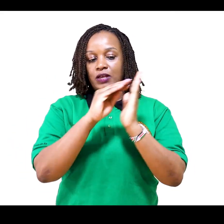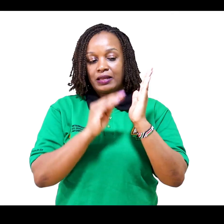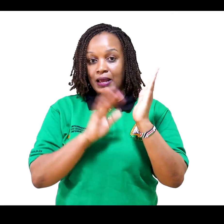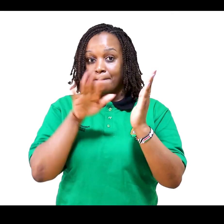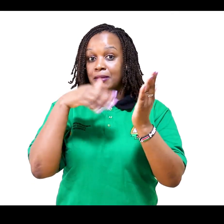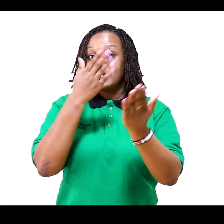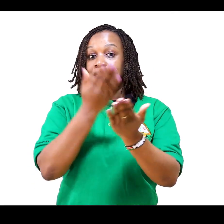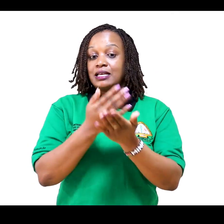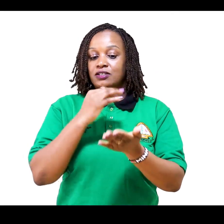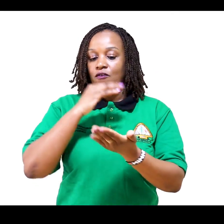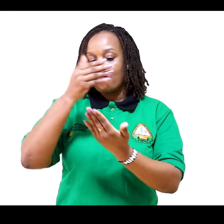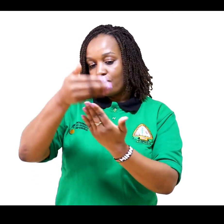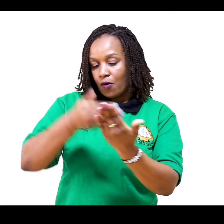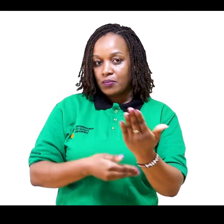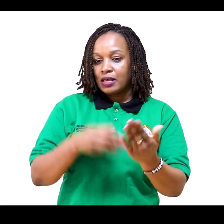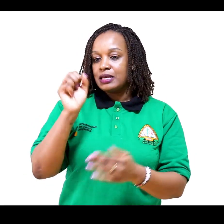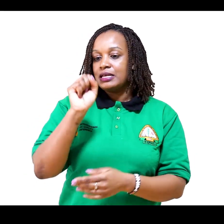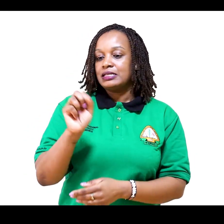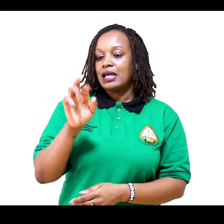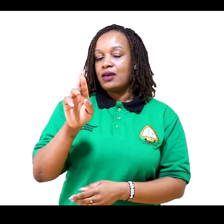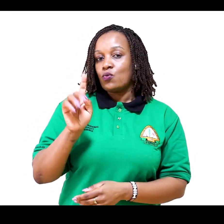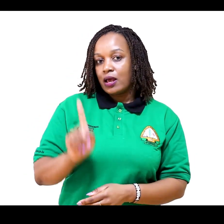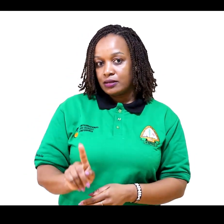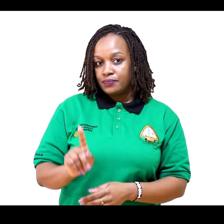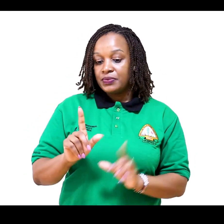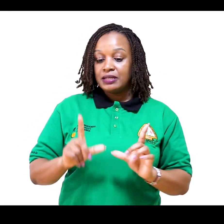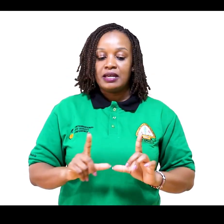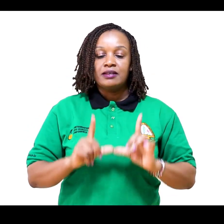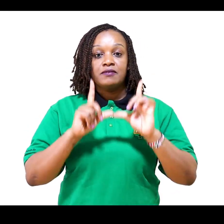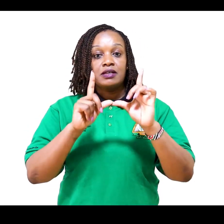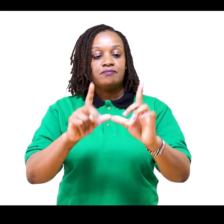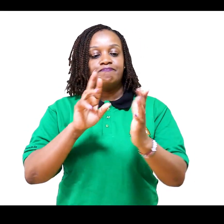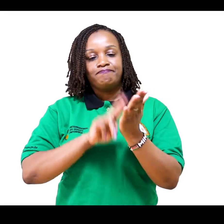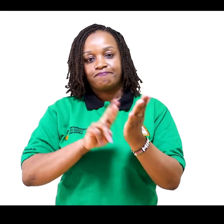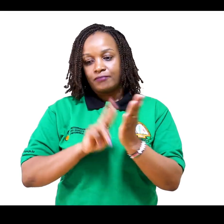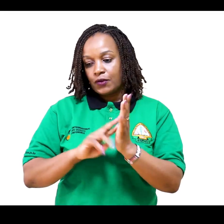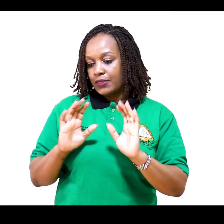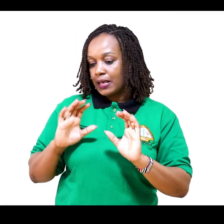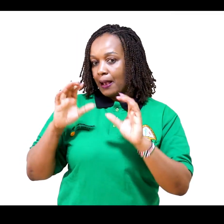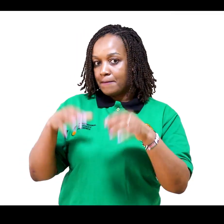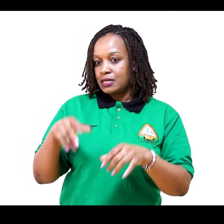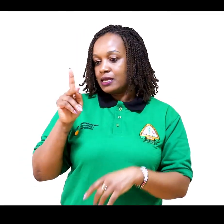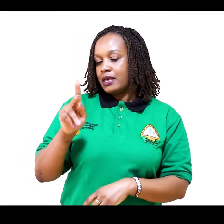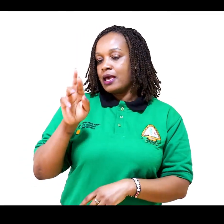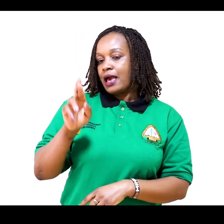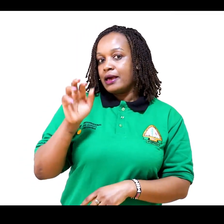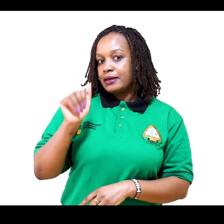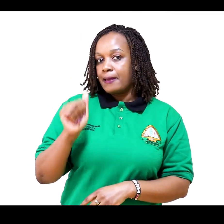ni SR1, hati ya kuanzishwa kwa kampuni, cheti cha siri cha KRA